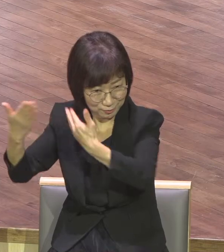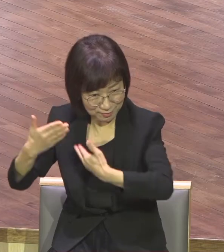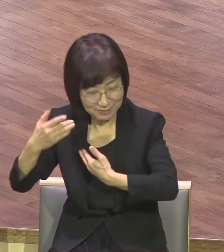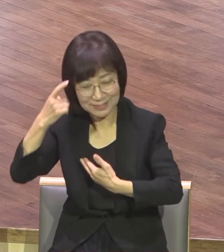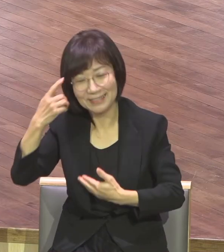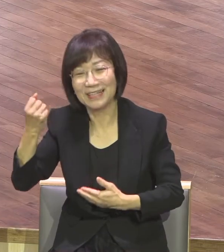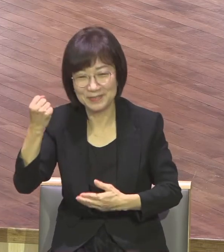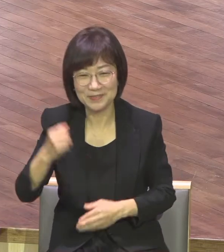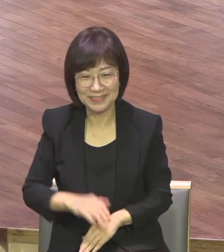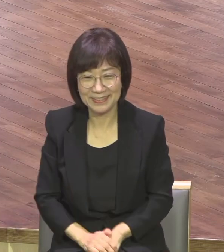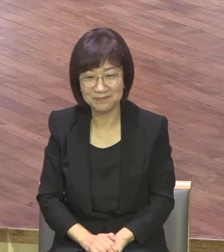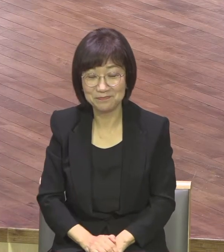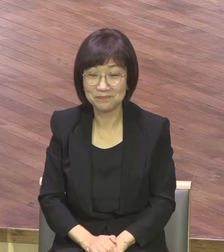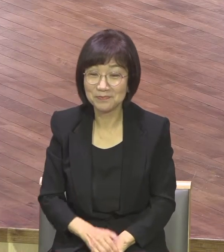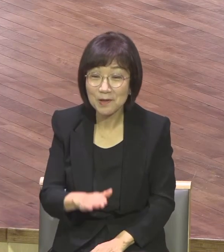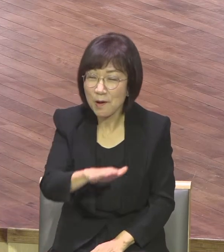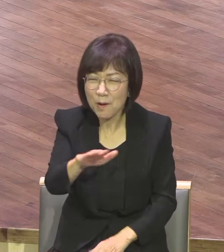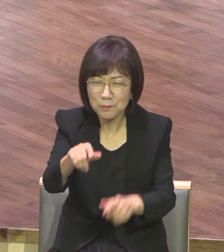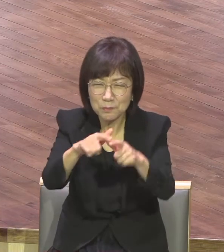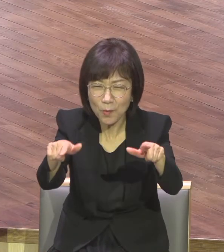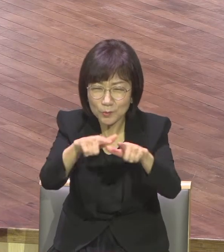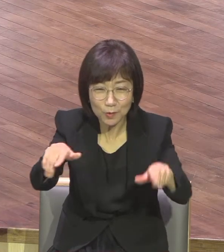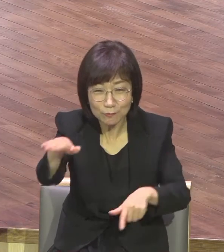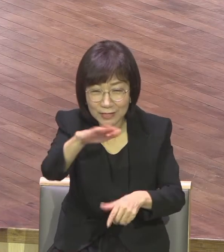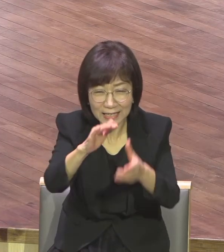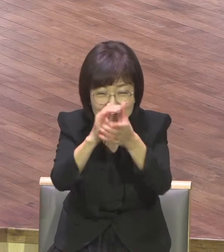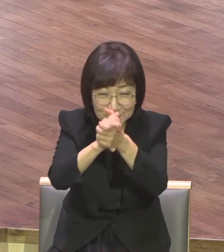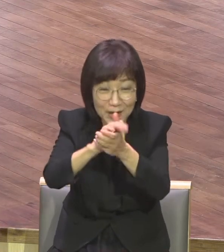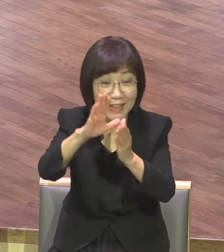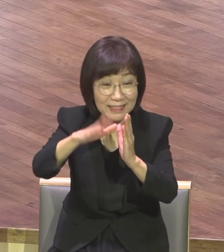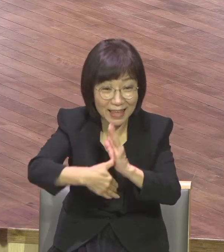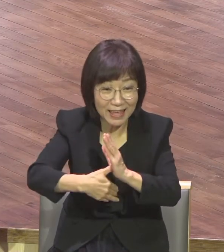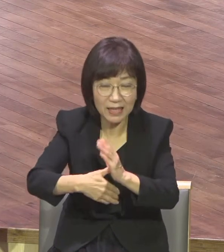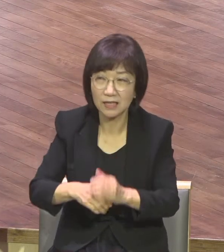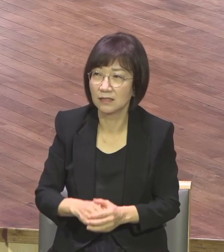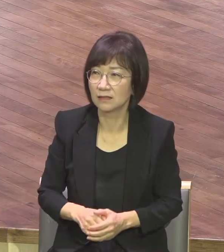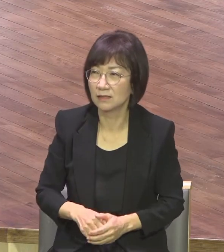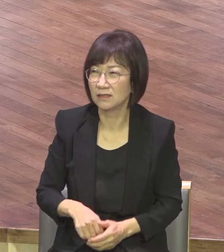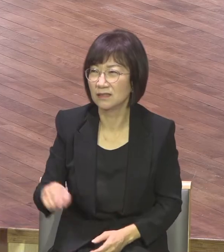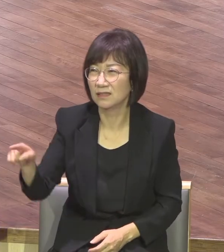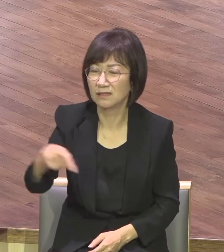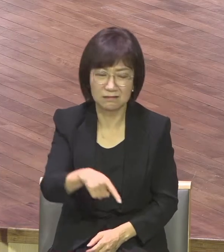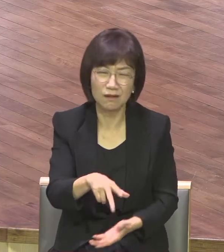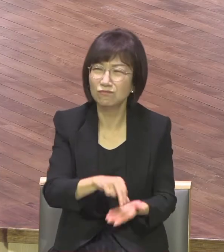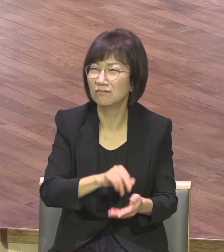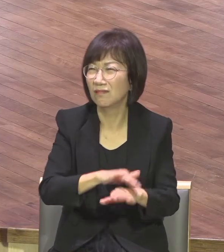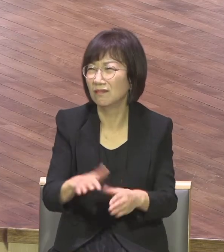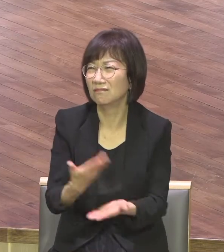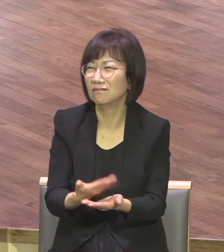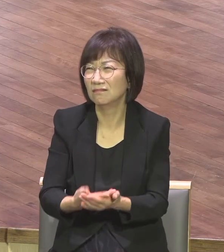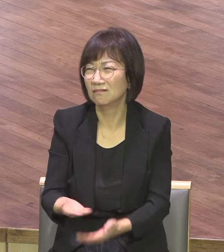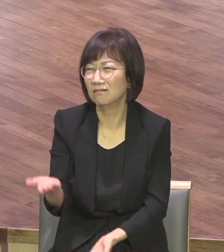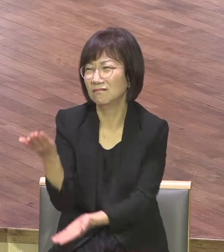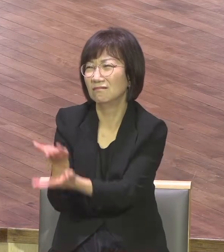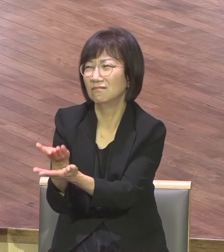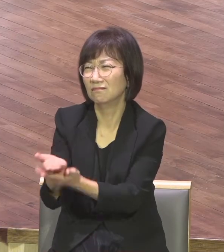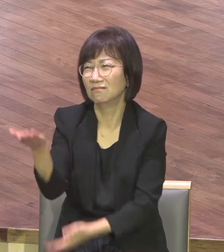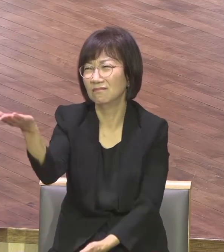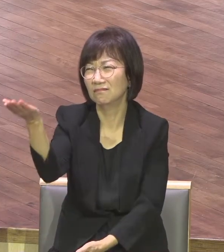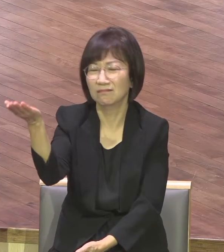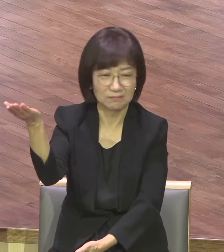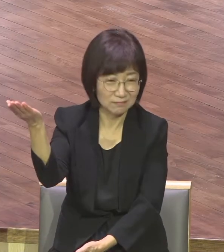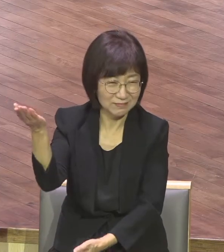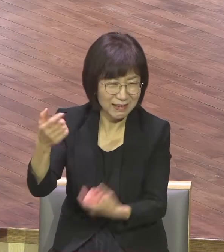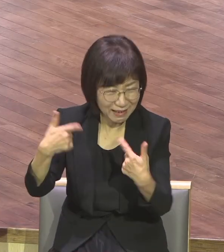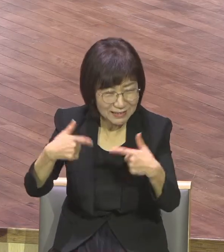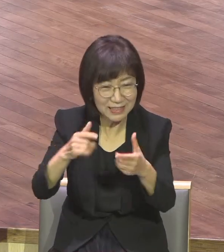우리가 일반적으로 기도 드릴 때 보면 환경의 이 변화를 원하는 기도가 많죠. 대부분 환경이 너무 어려우니까, 너무